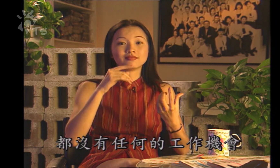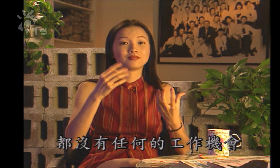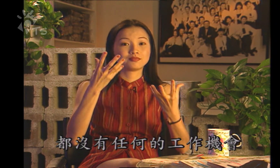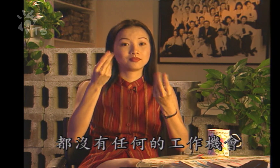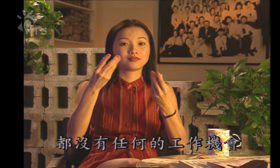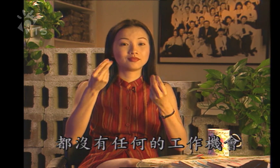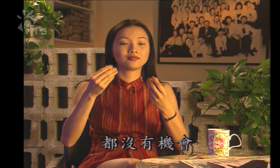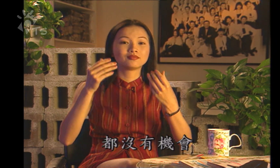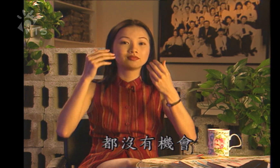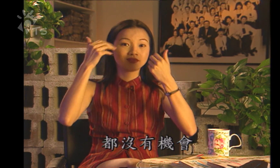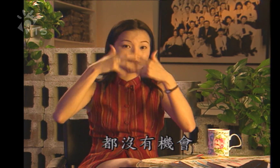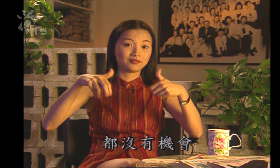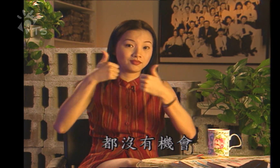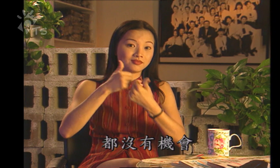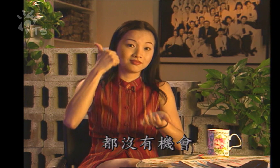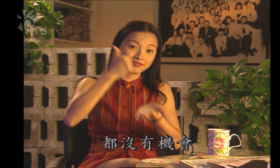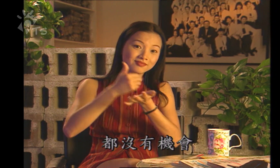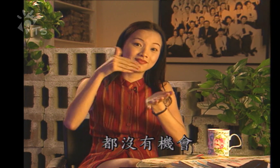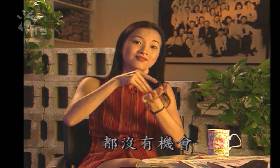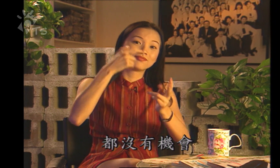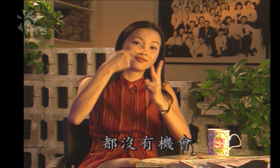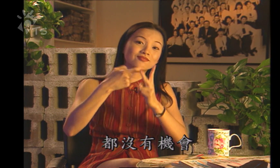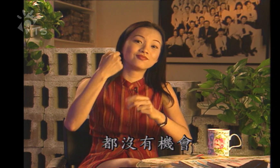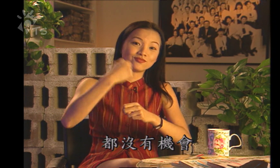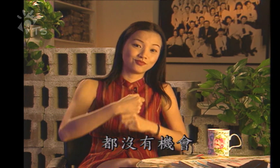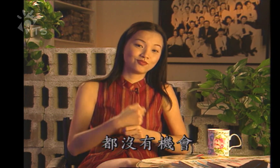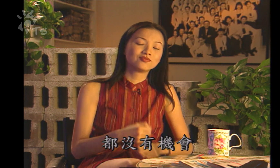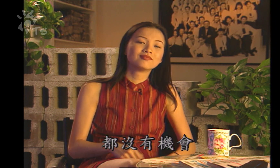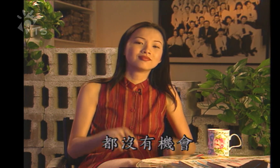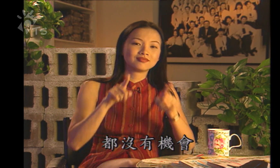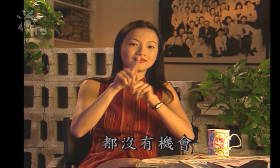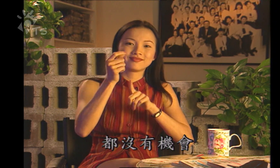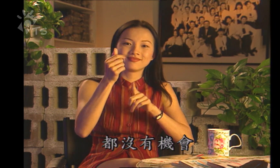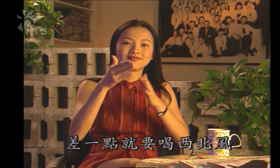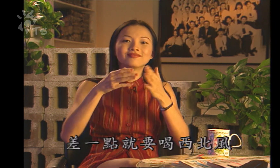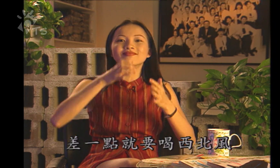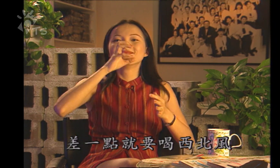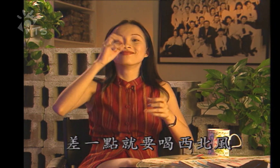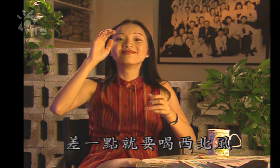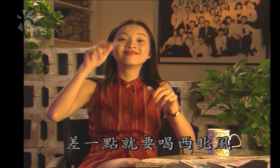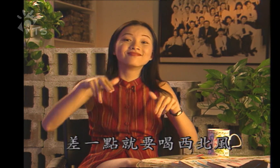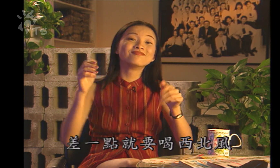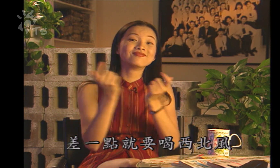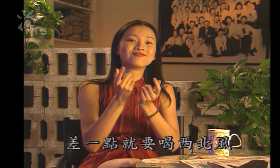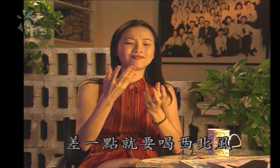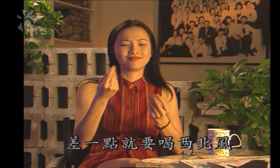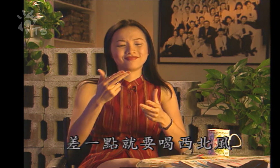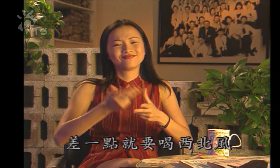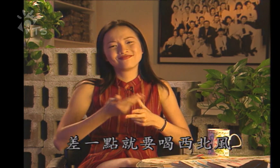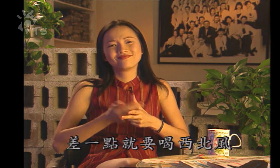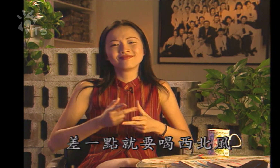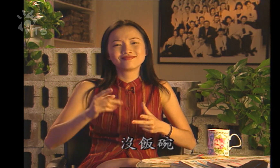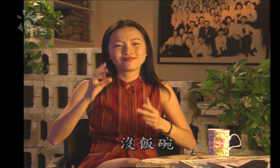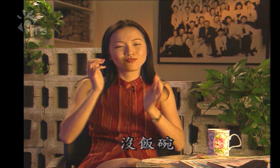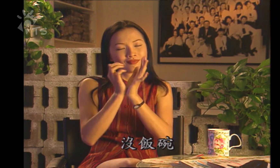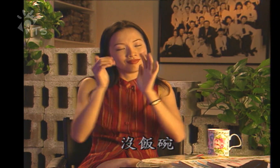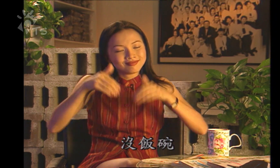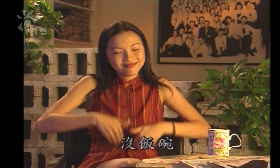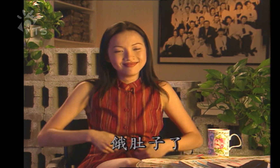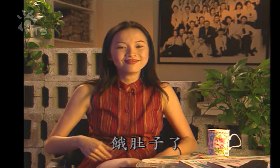会，都没有机会，差一点就要喝西北风，没饭碗，饿肚子